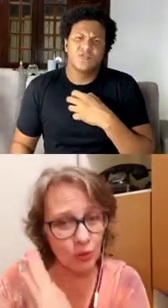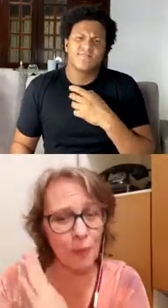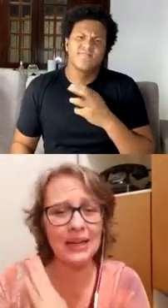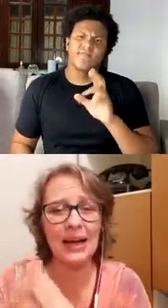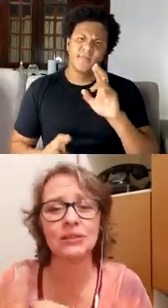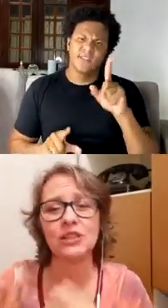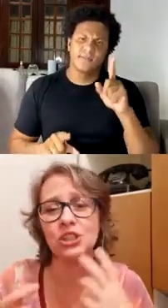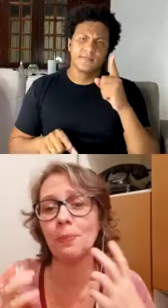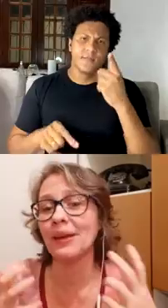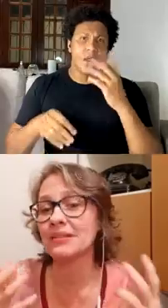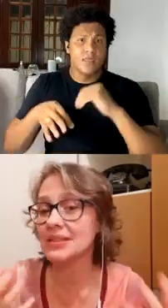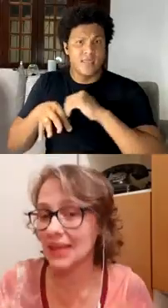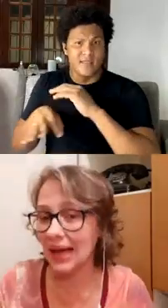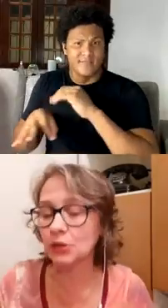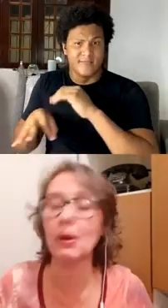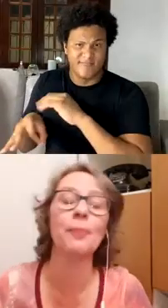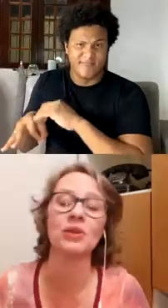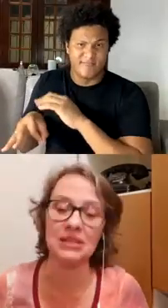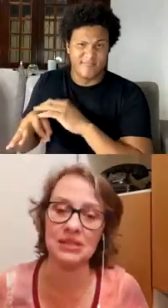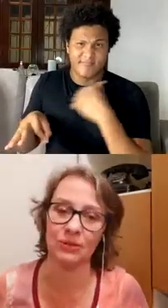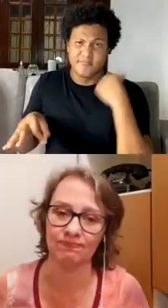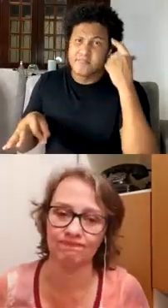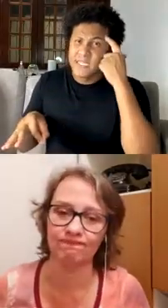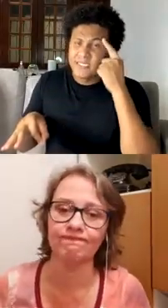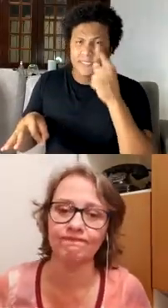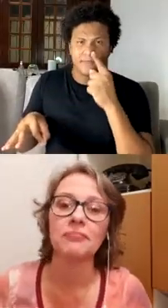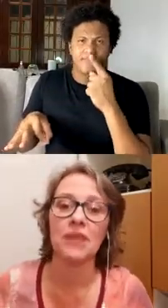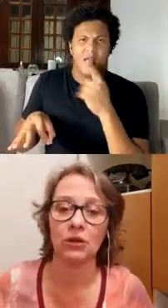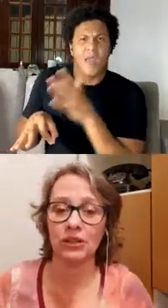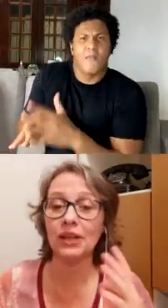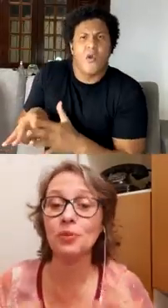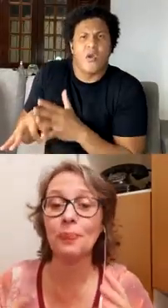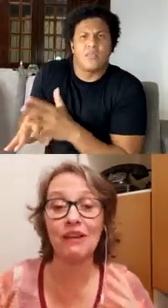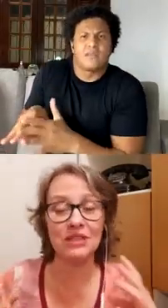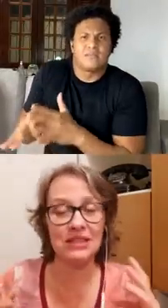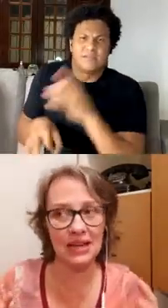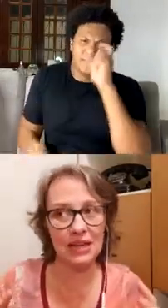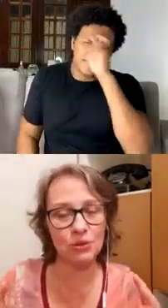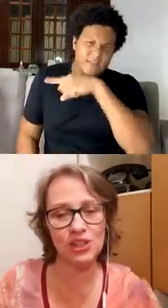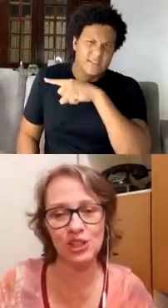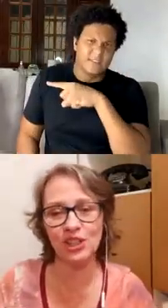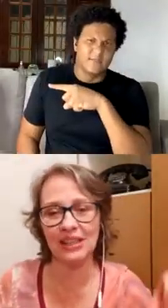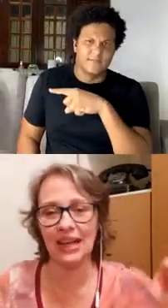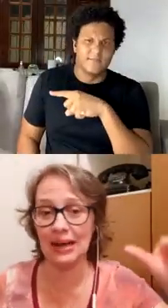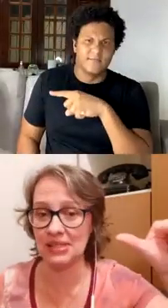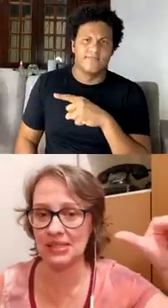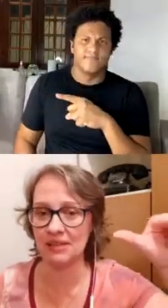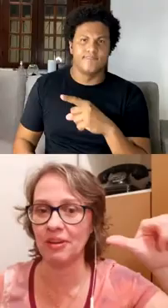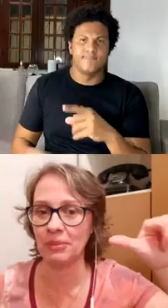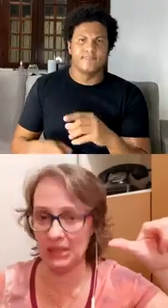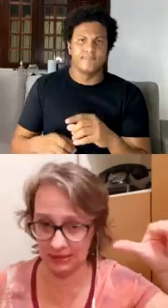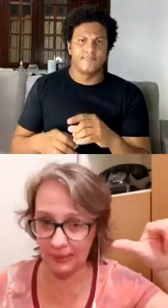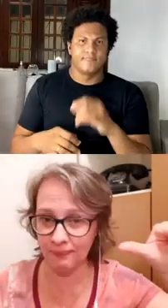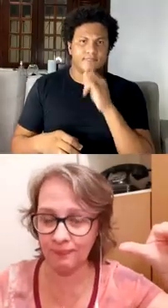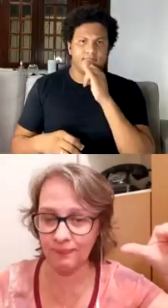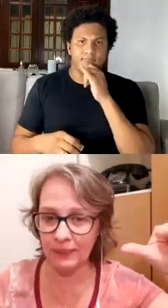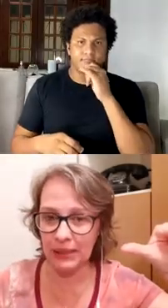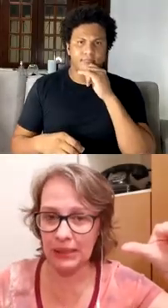muito complicado a gente pensar numa proteção. Estou dando para vocês o que a gente tem. Camisinha